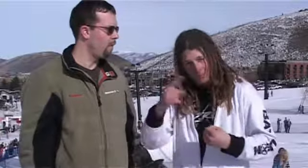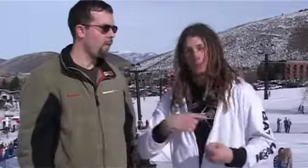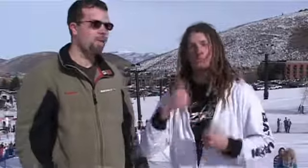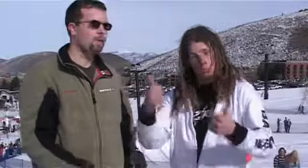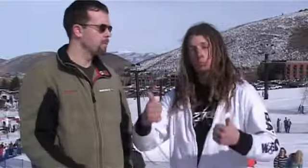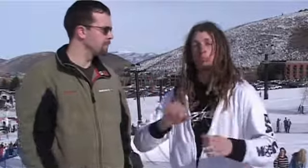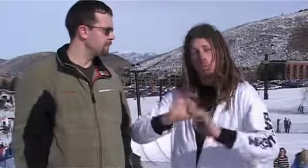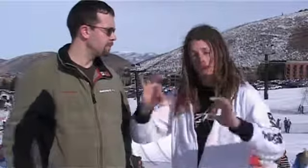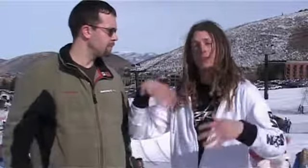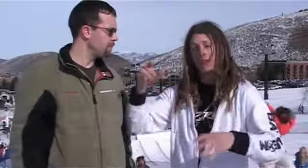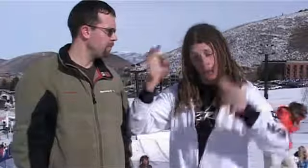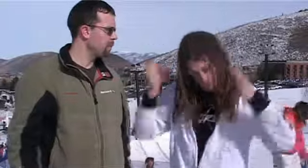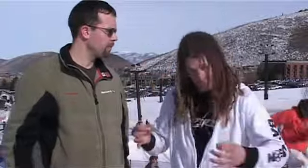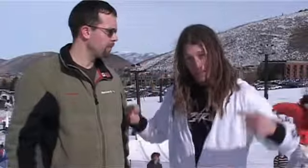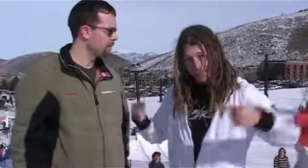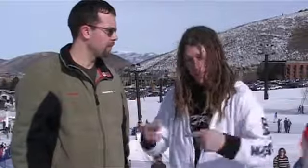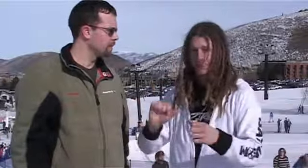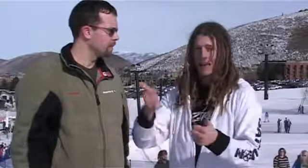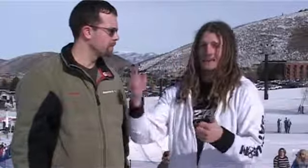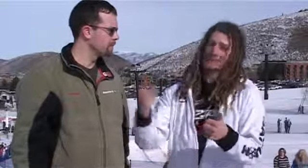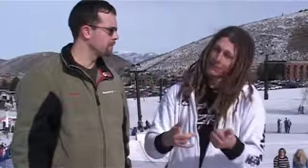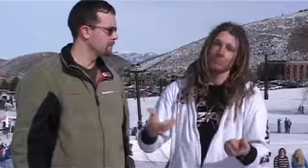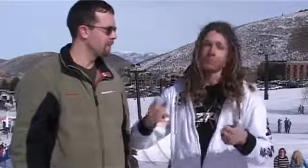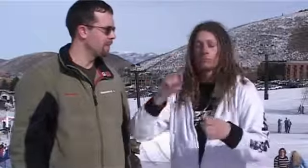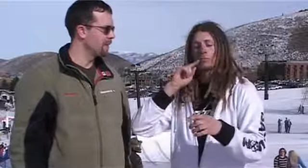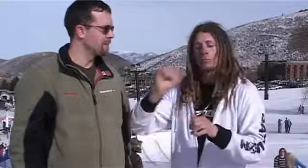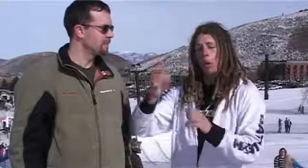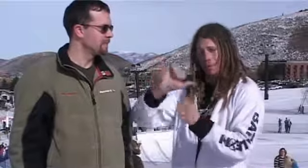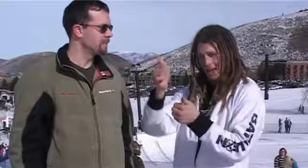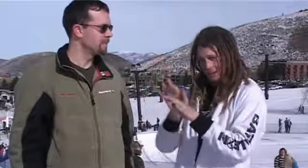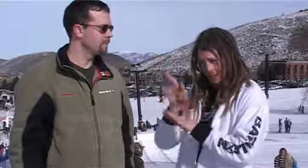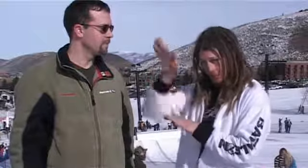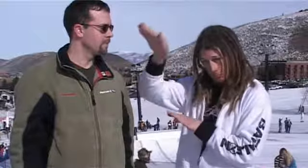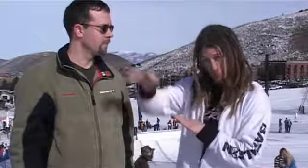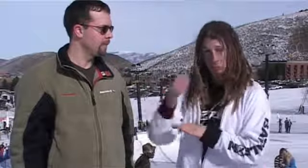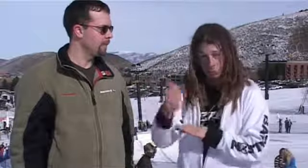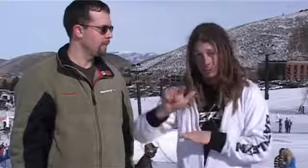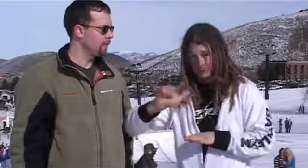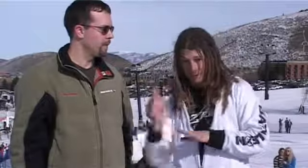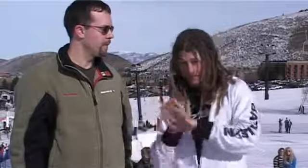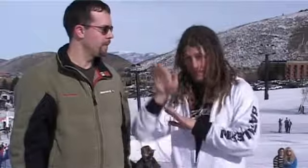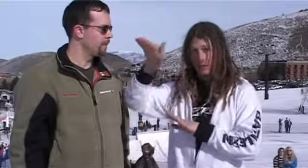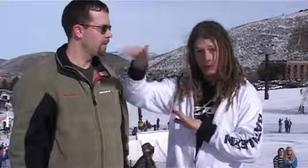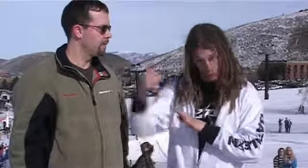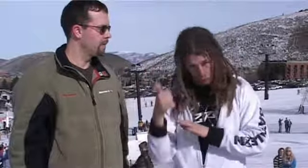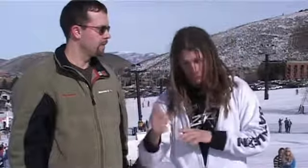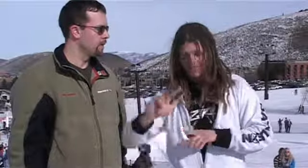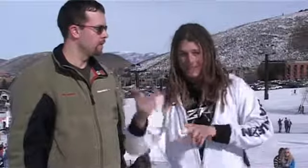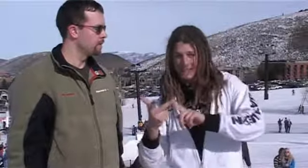Training, ging es relativ gut und dann, als es dann drauf ankam, kam es beim ersten Sprung okay raus,